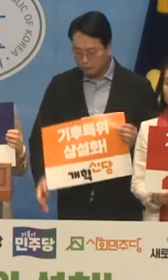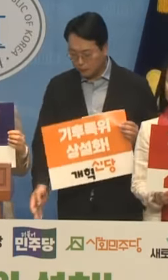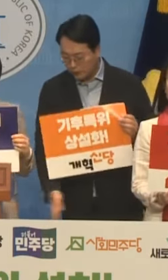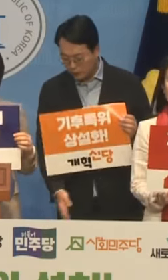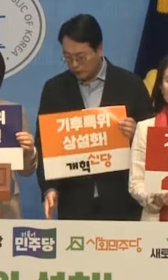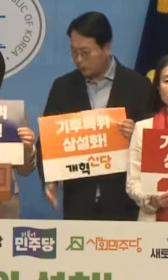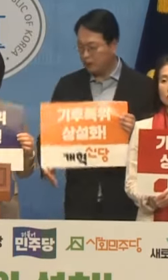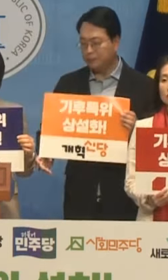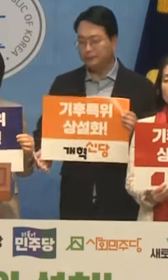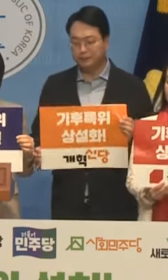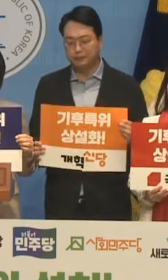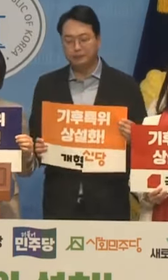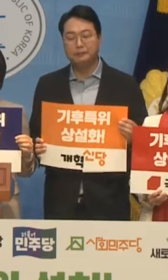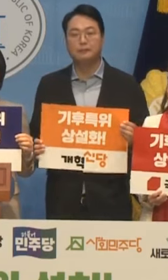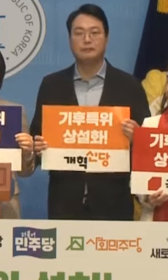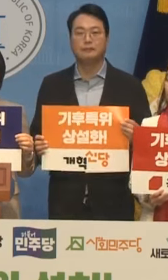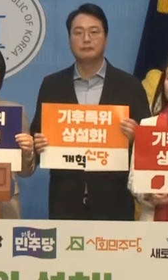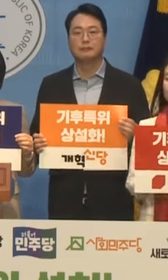이렇게.